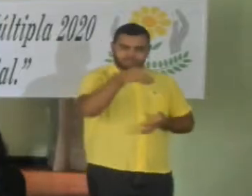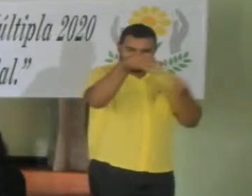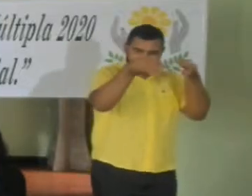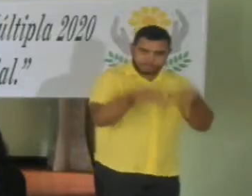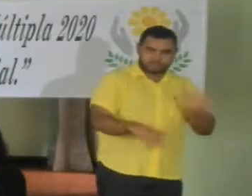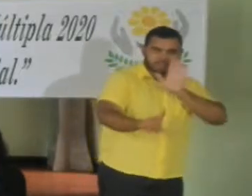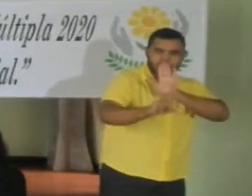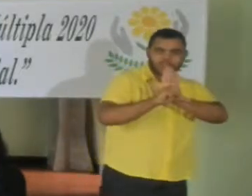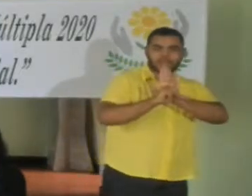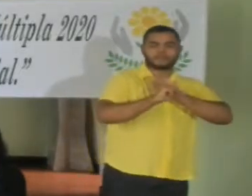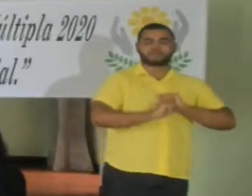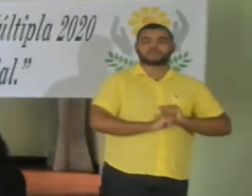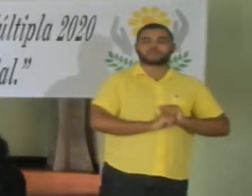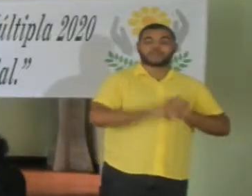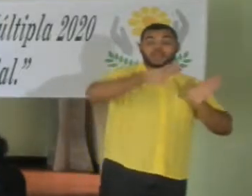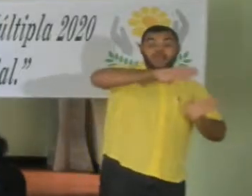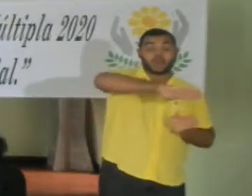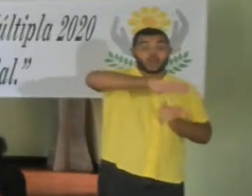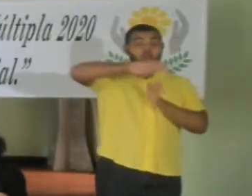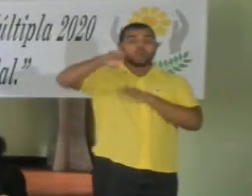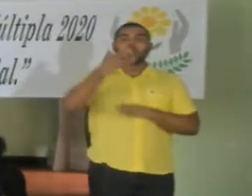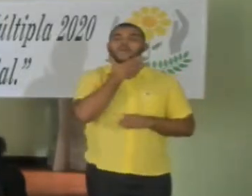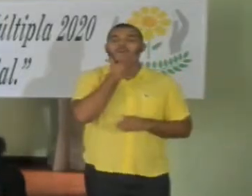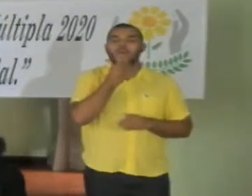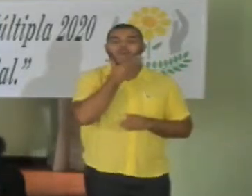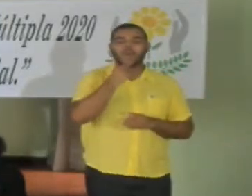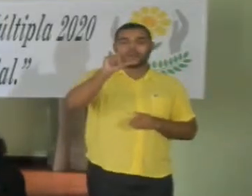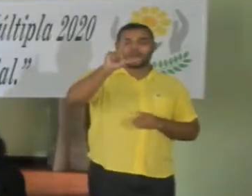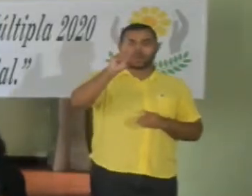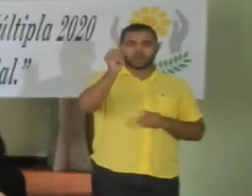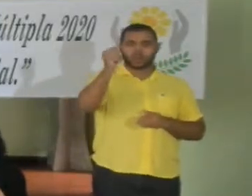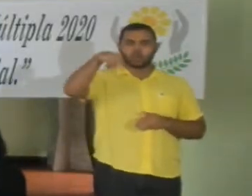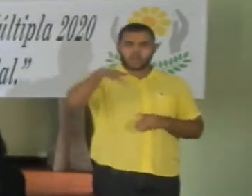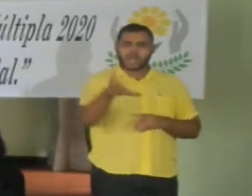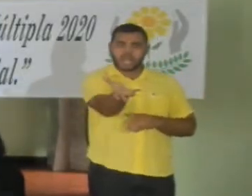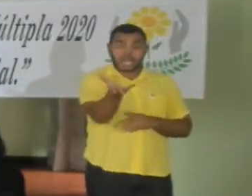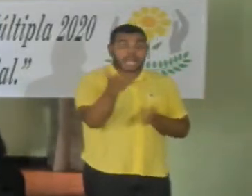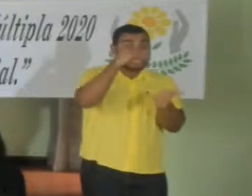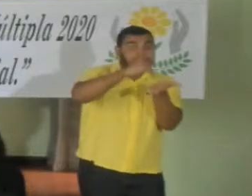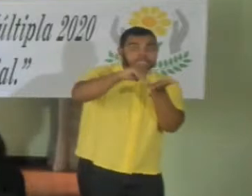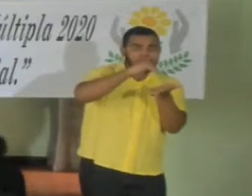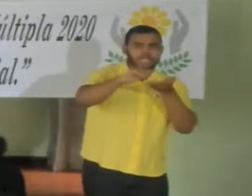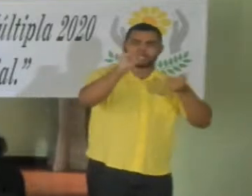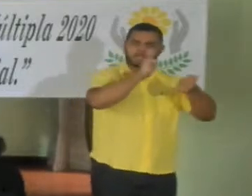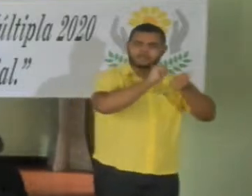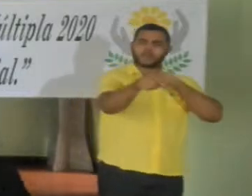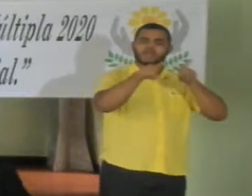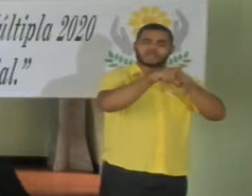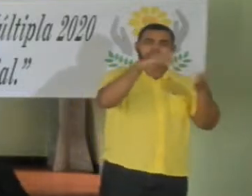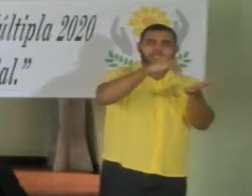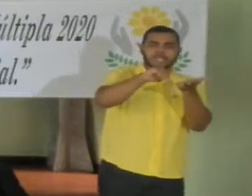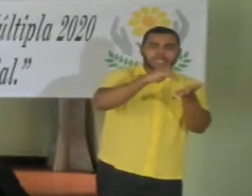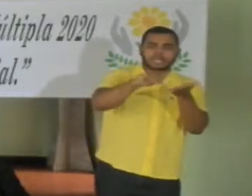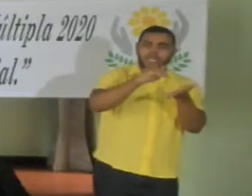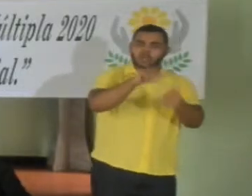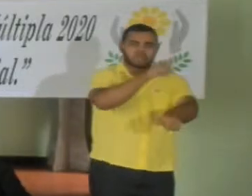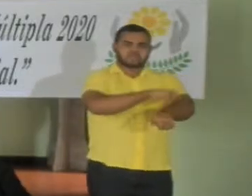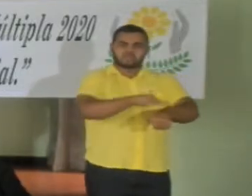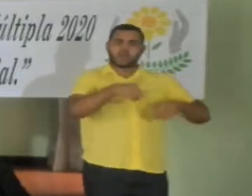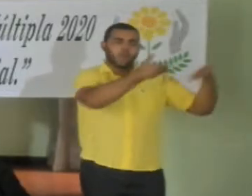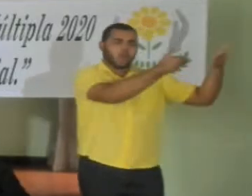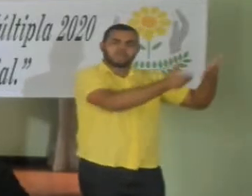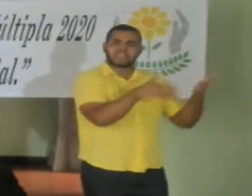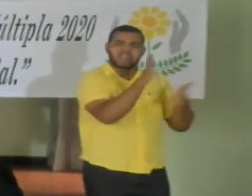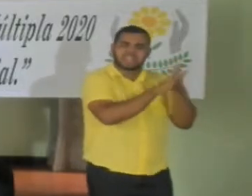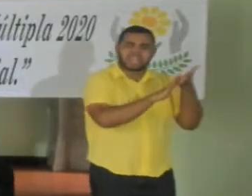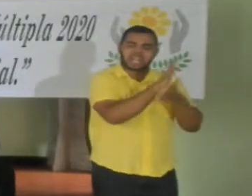E outra colocação é do Luan Bredoff. Ele reivindica que a Secretaria de Esporte e de Educação nunca convida os